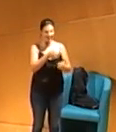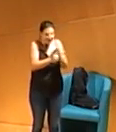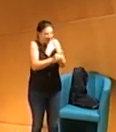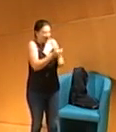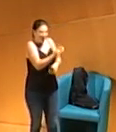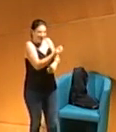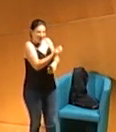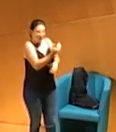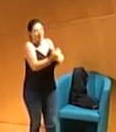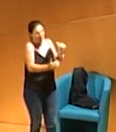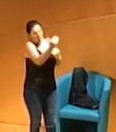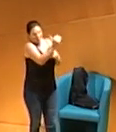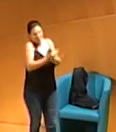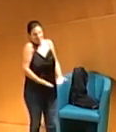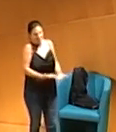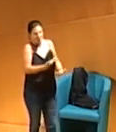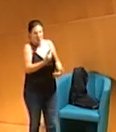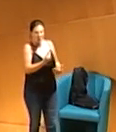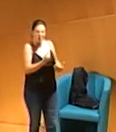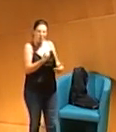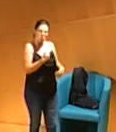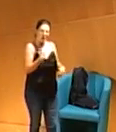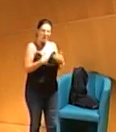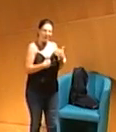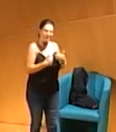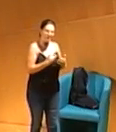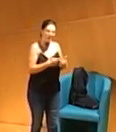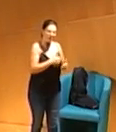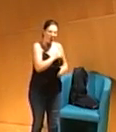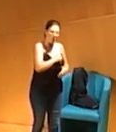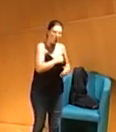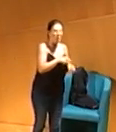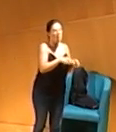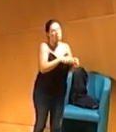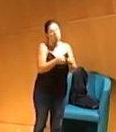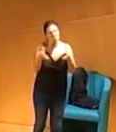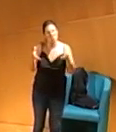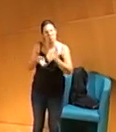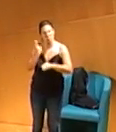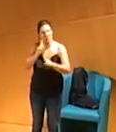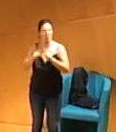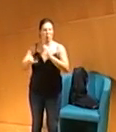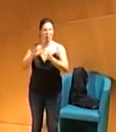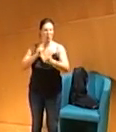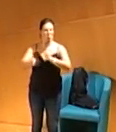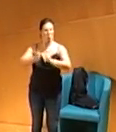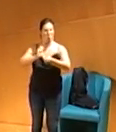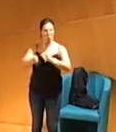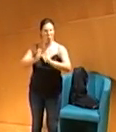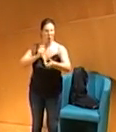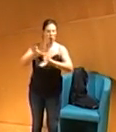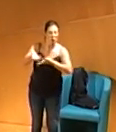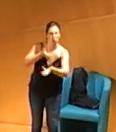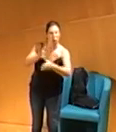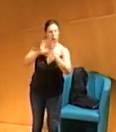avec un handicap important, dont un handicap de communication pour la plupart. Donc en fait, on leur donne la